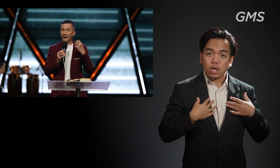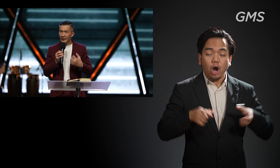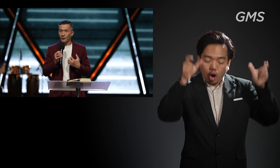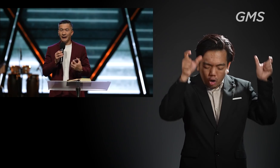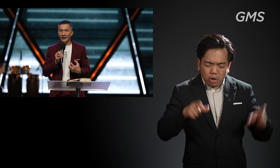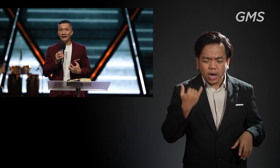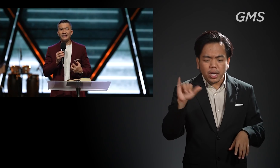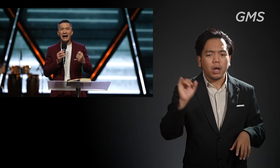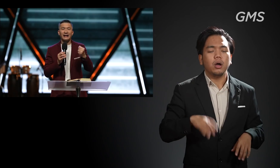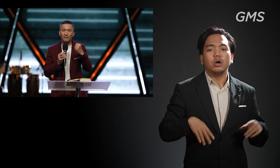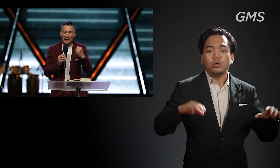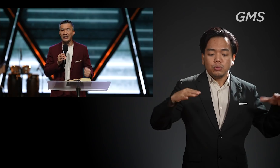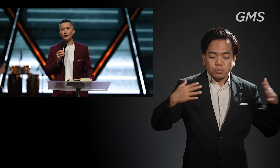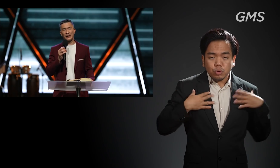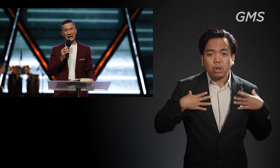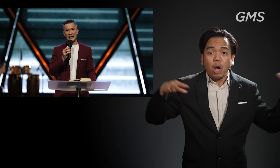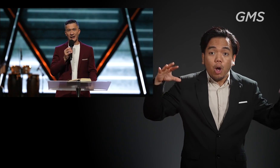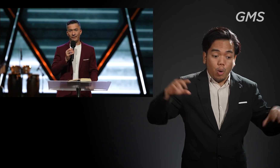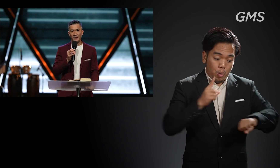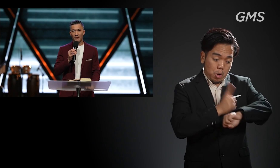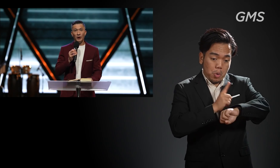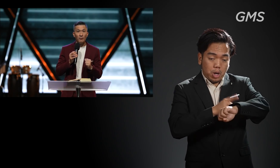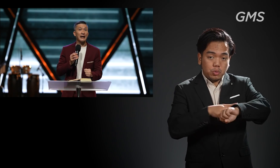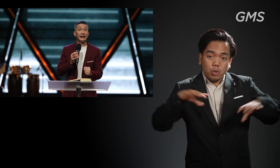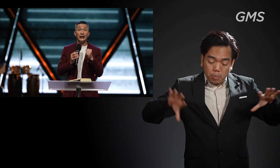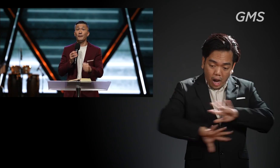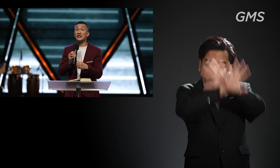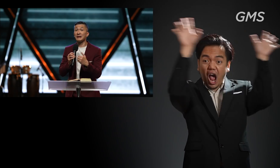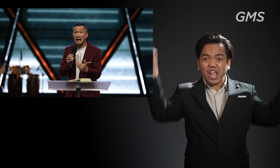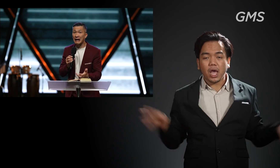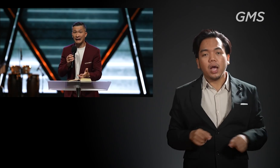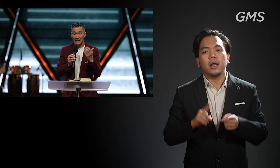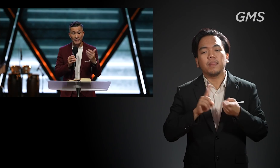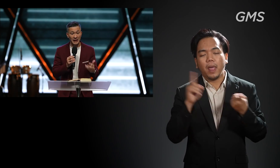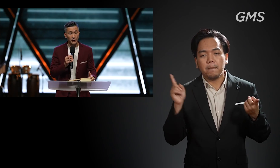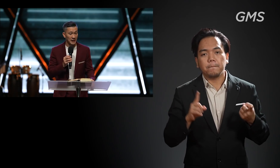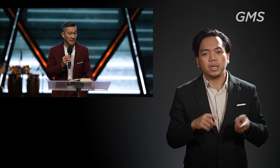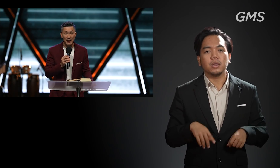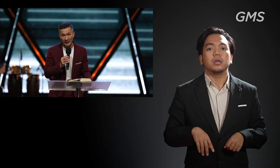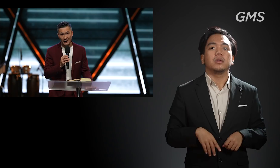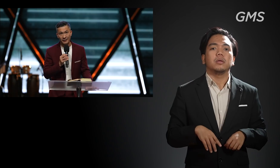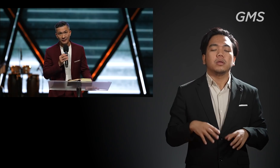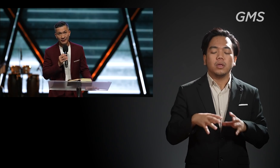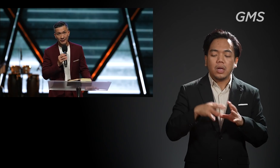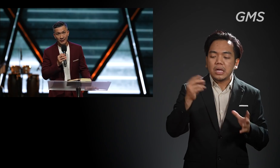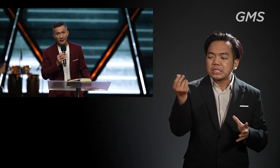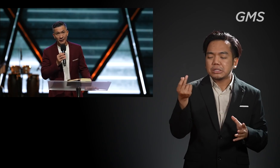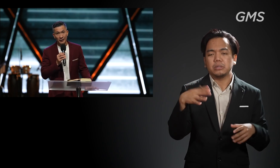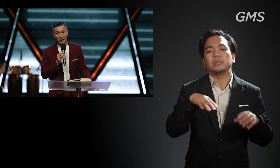Ingatlah bahwa hidup ini sangat terbatas sumber dayanya. Belum lagi hidup ini sementara, kita nggak bisa hidup selama-lamanya.